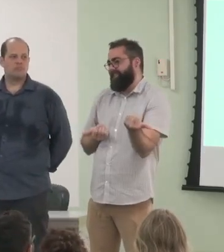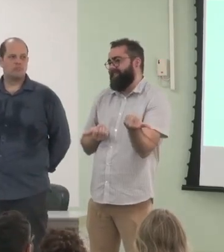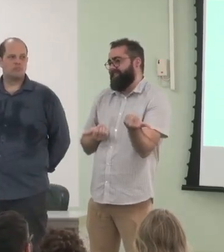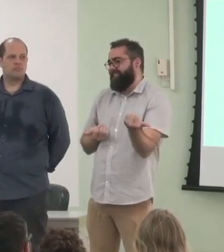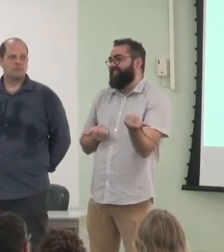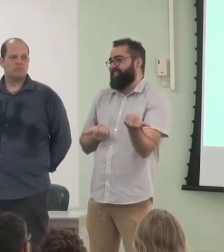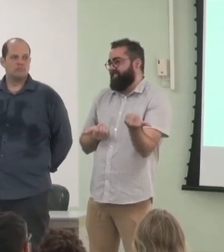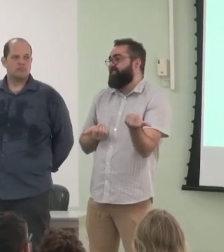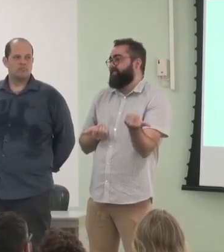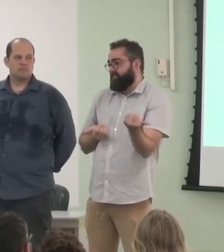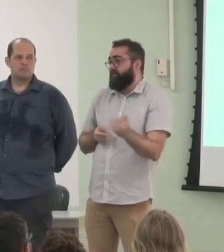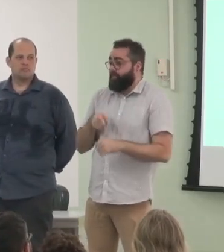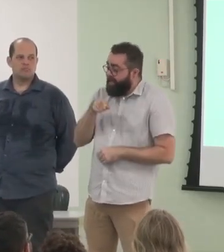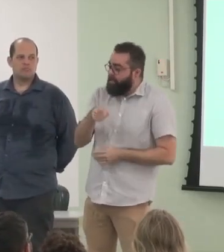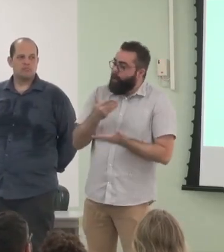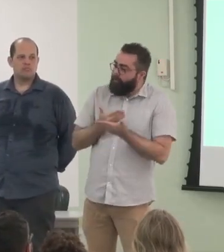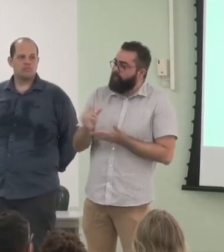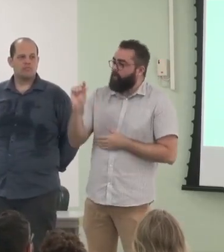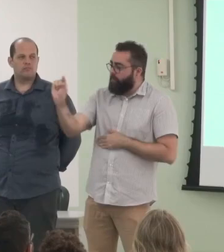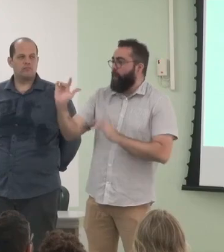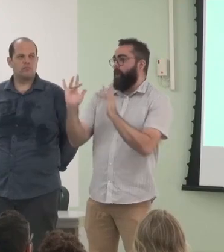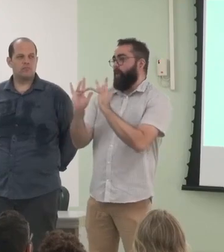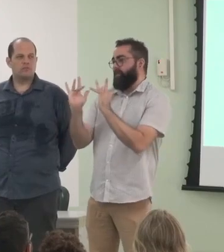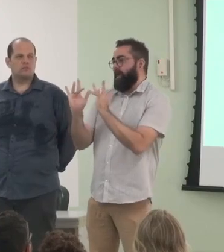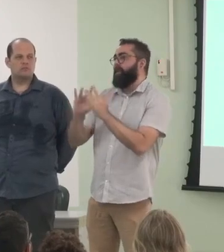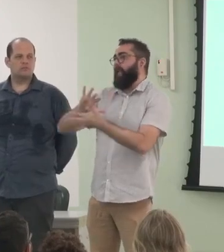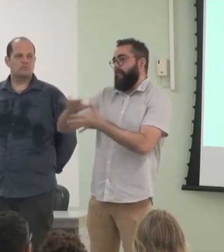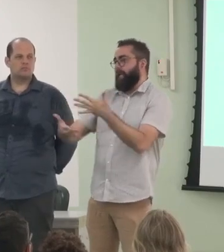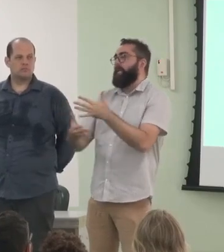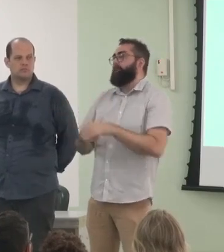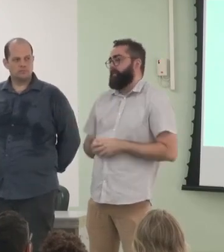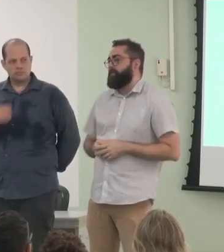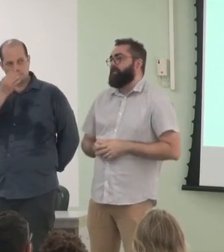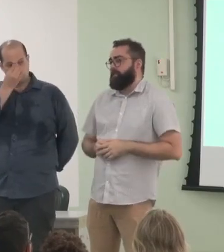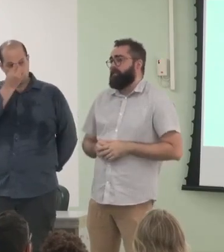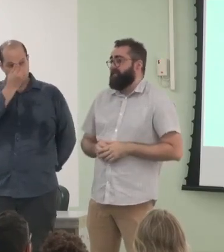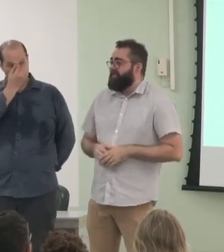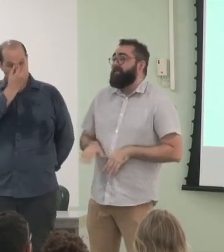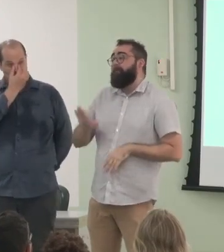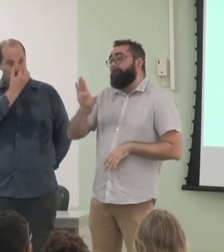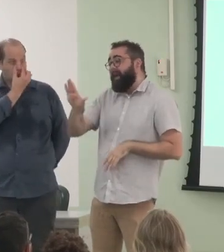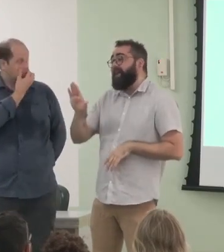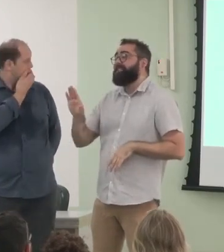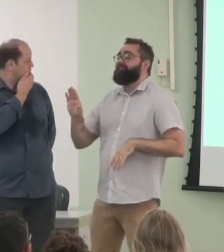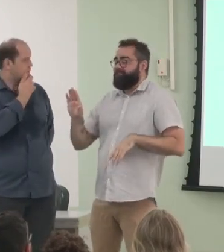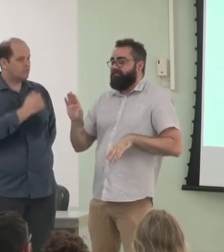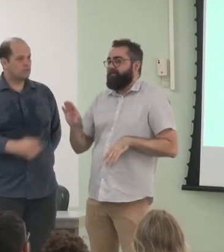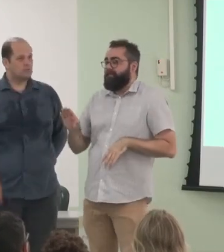mais jovens, né? Os surdos mais jovens começaram a frequentar e ter contato com língua de sinais brasileira ali.